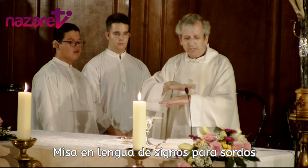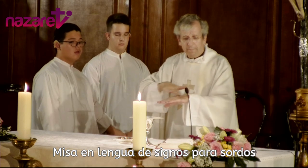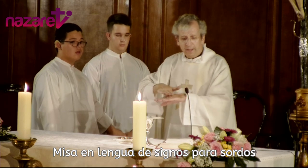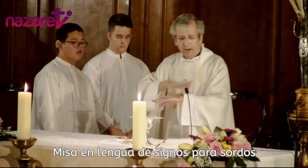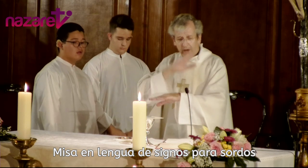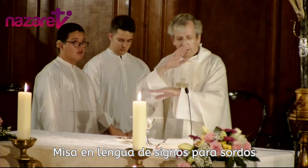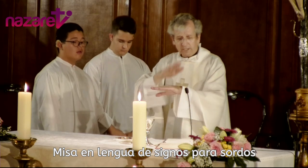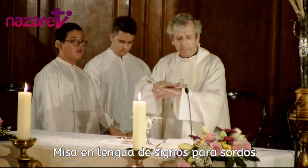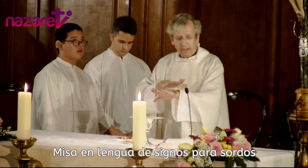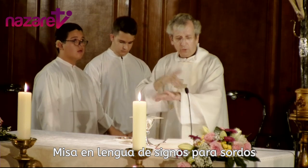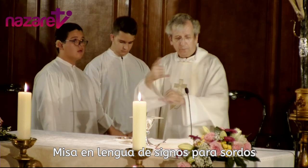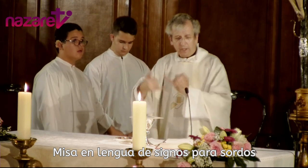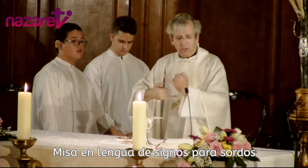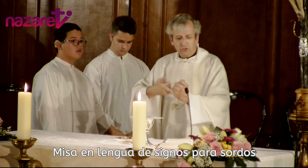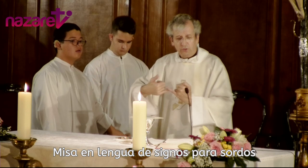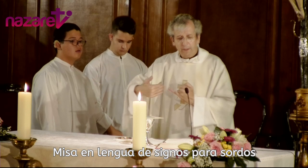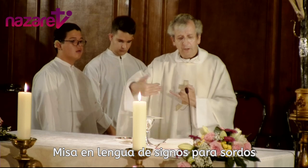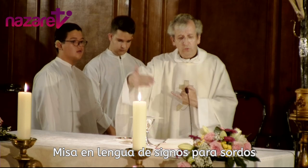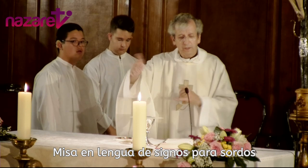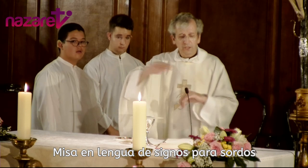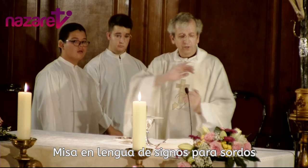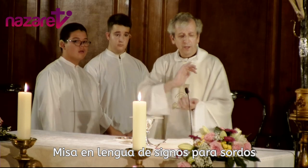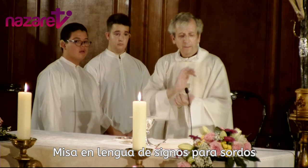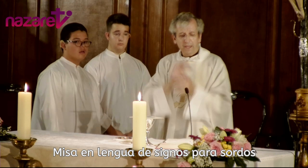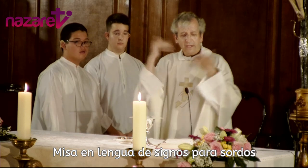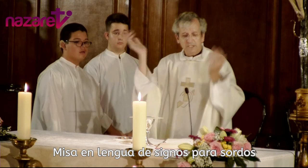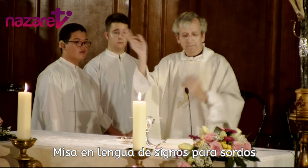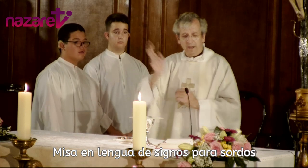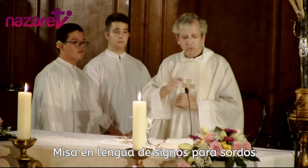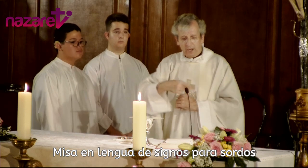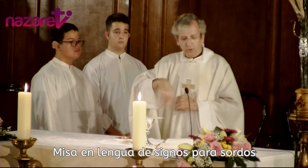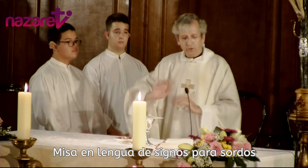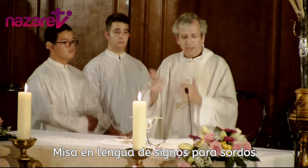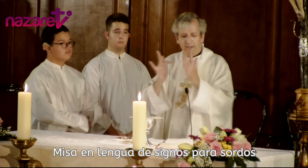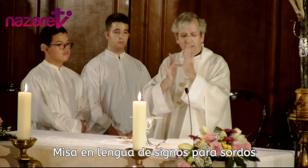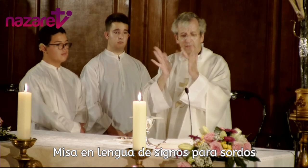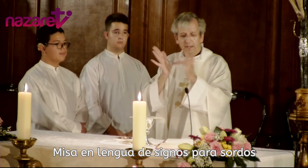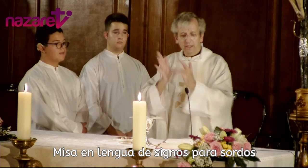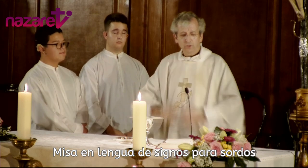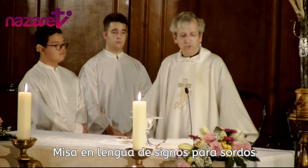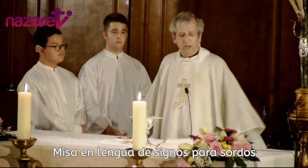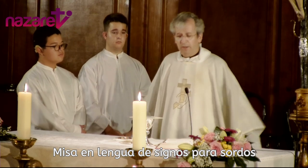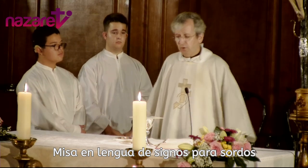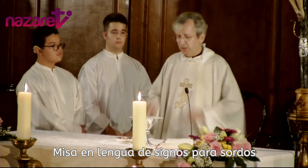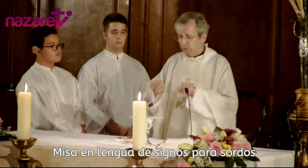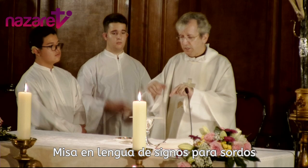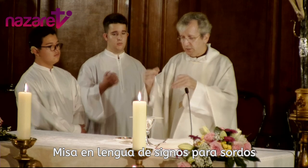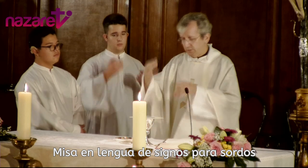siempre libres de pecado y protegidos de toda perturbación, mientras esperamos la gloriosa venida de nuestro Salvador Jesucristo.